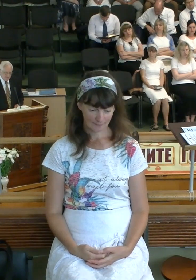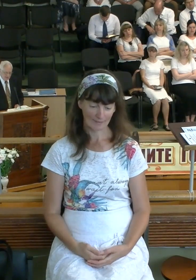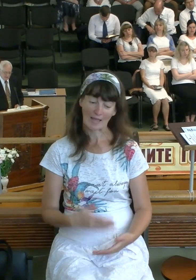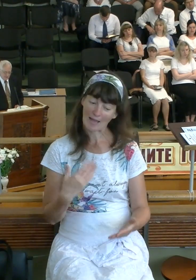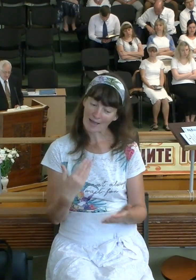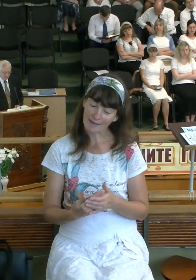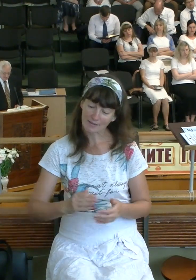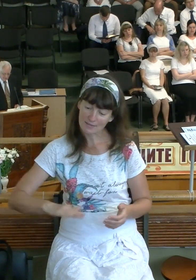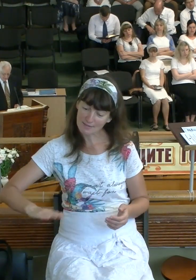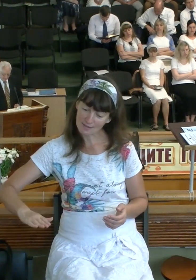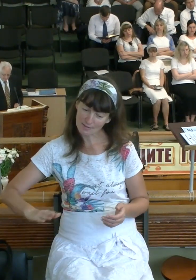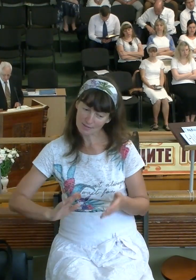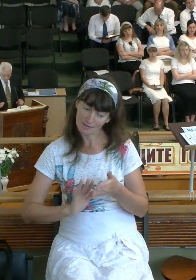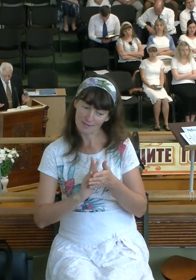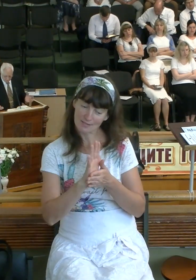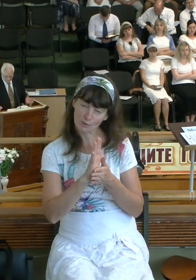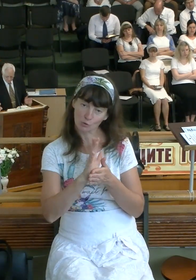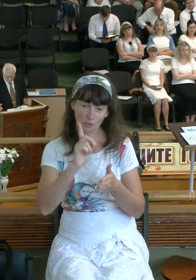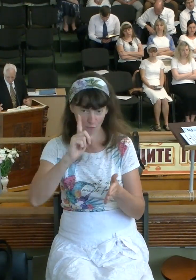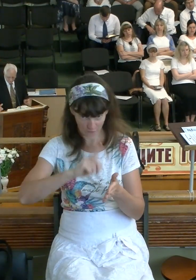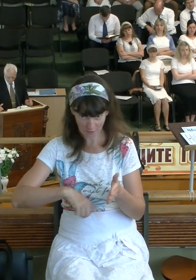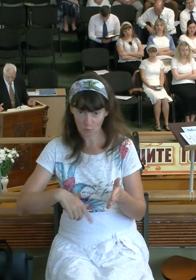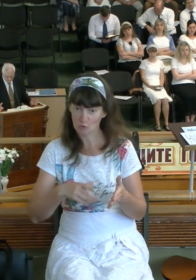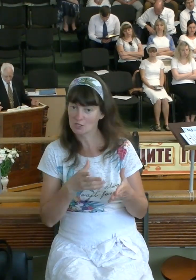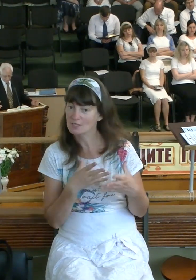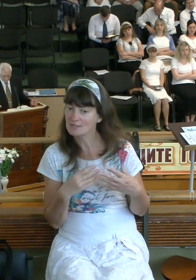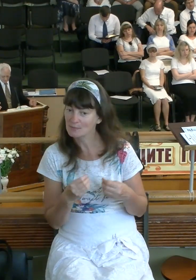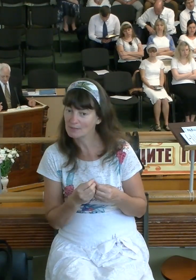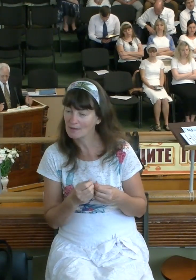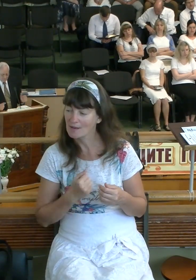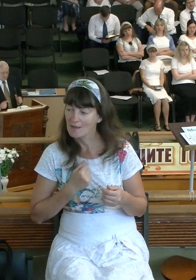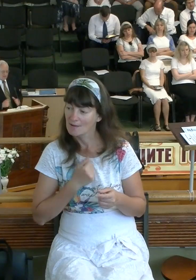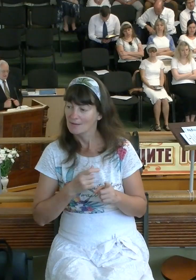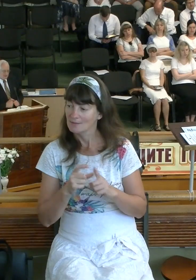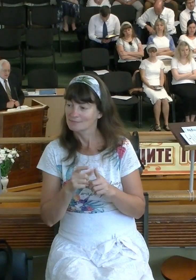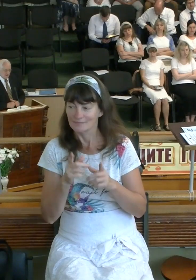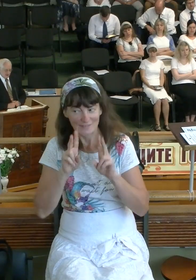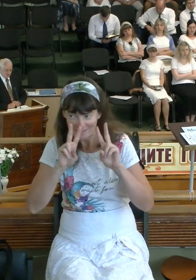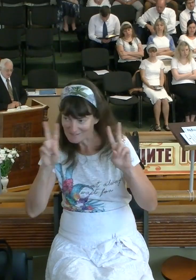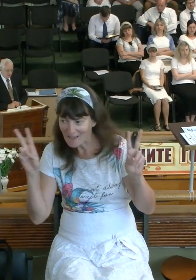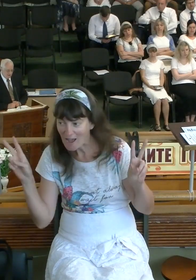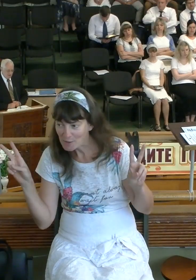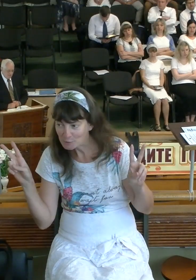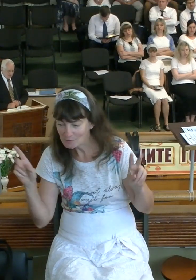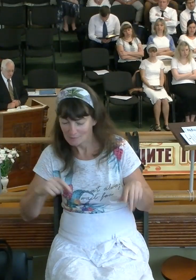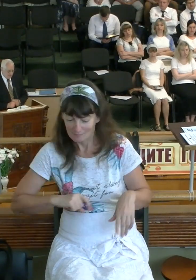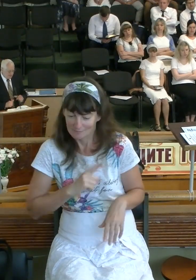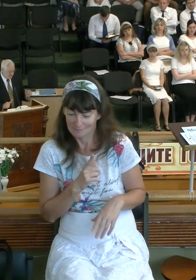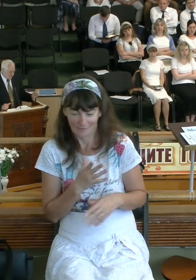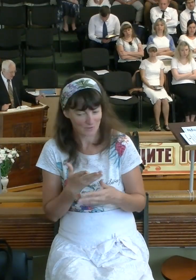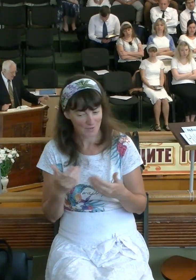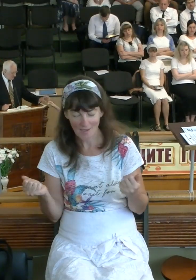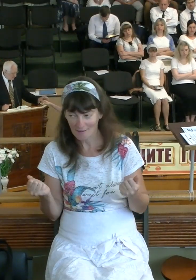христианской семье. Ну, например, Ефесянам 2 глава 1 3 стиха. Послание Ефесянам.